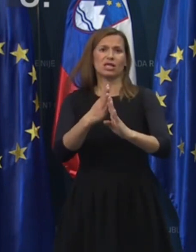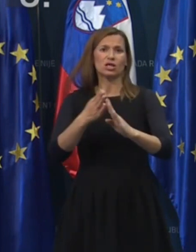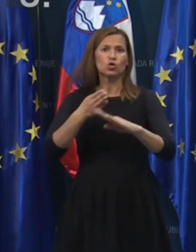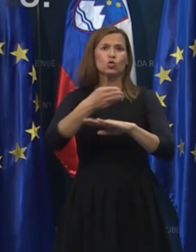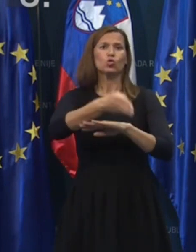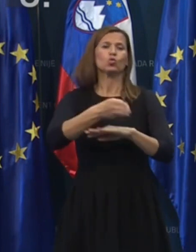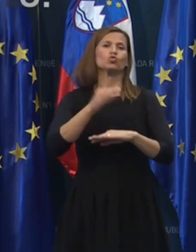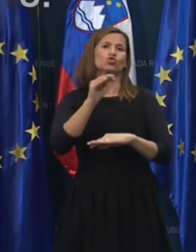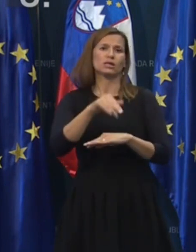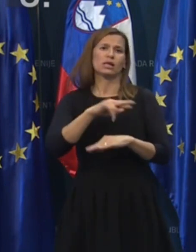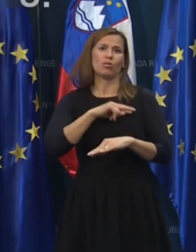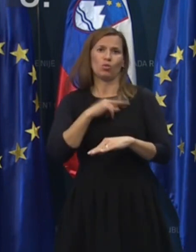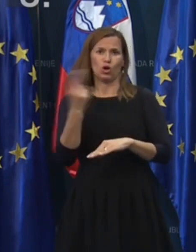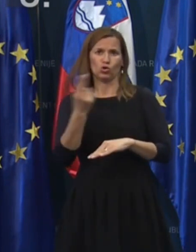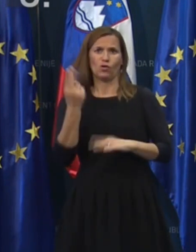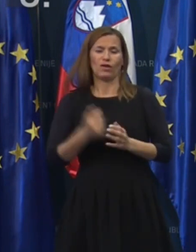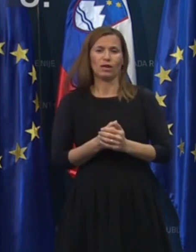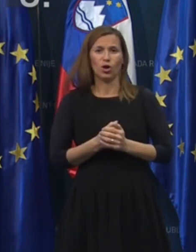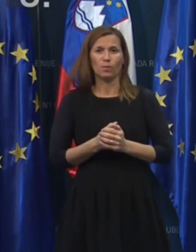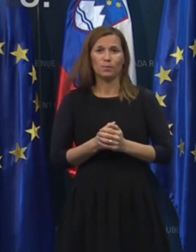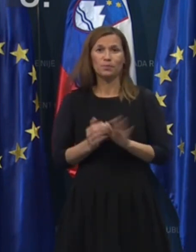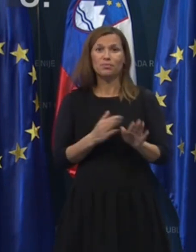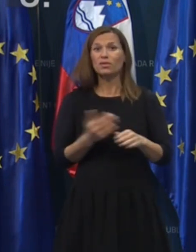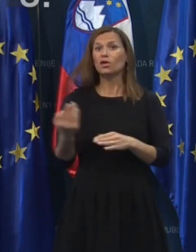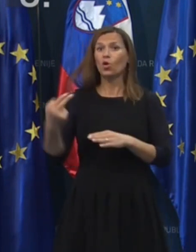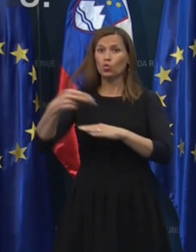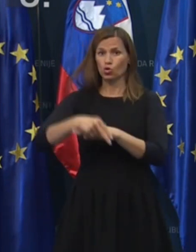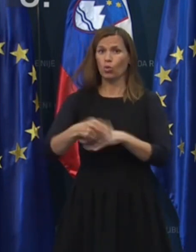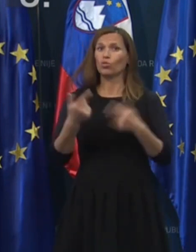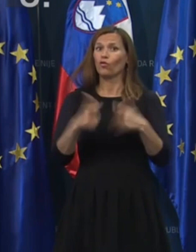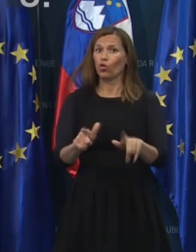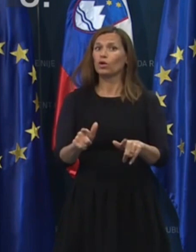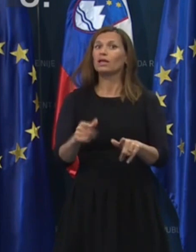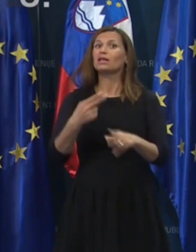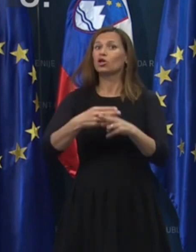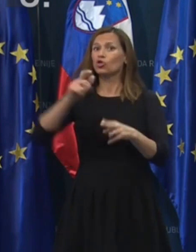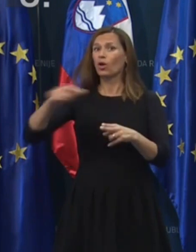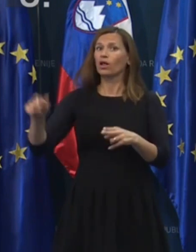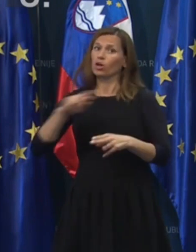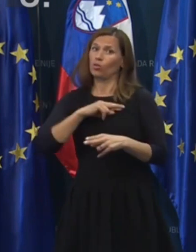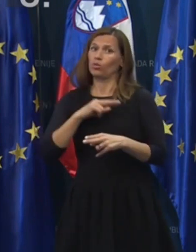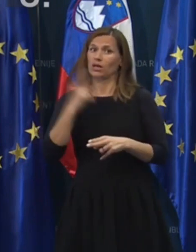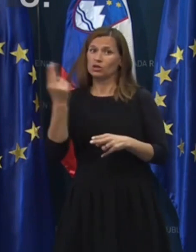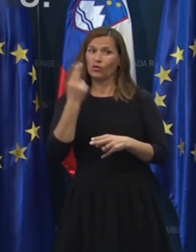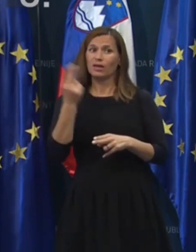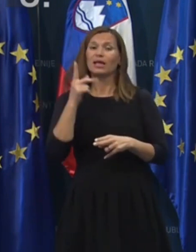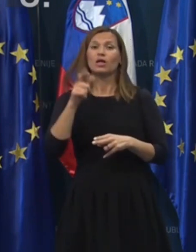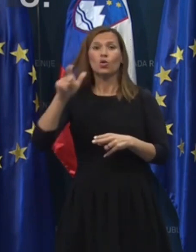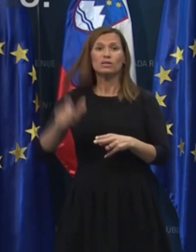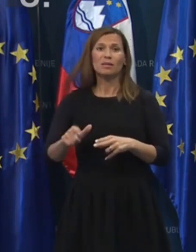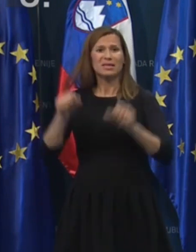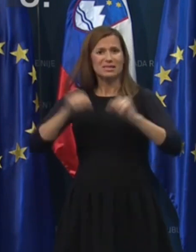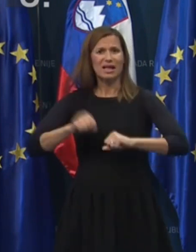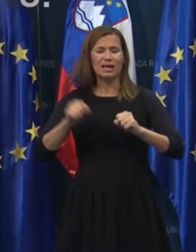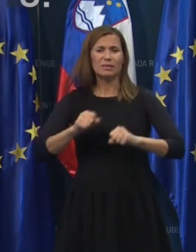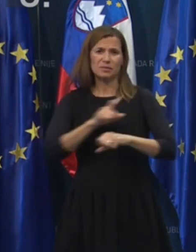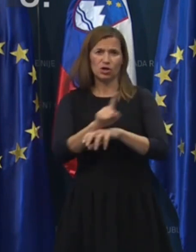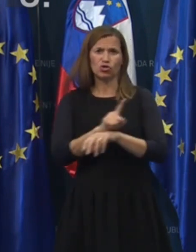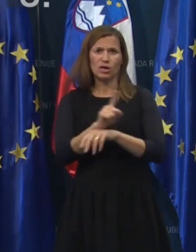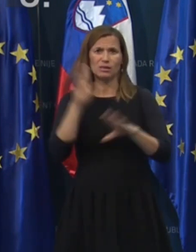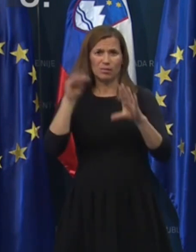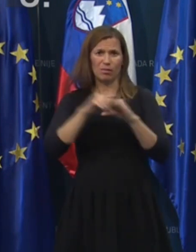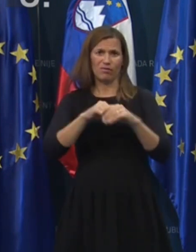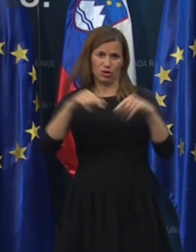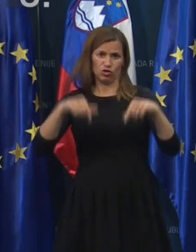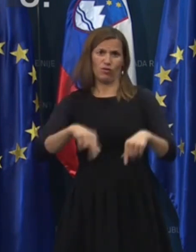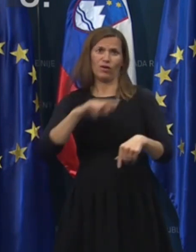Slovenijo. Vstop se dovoli državljanu Republike Slovenije in osebi stalnim in začasnim prebivališčem v Republiki